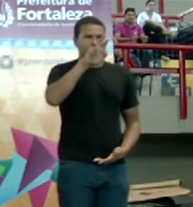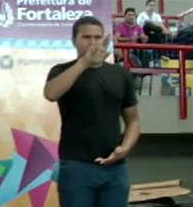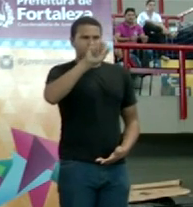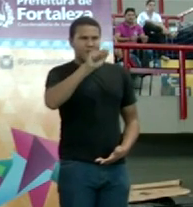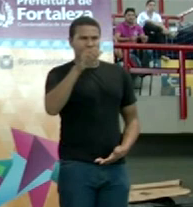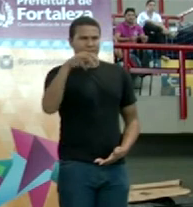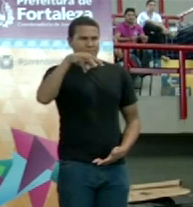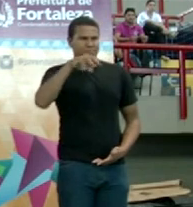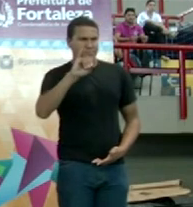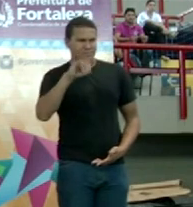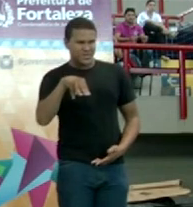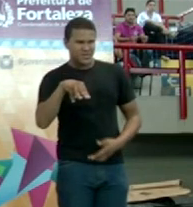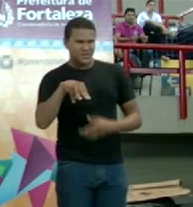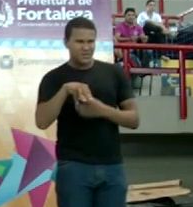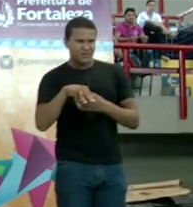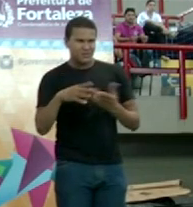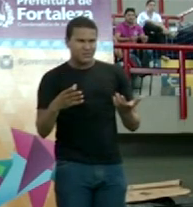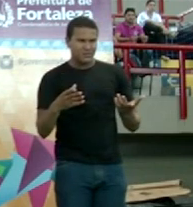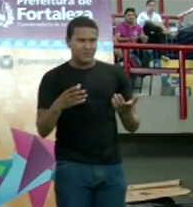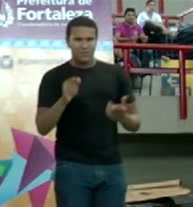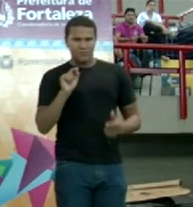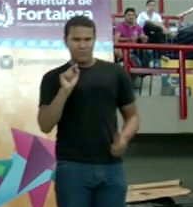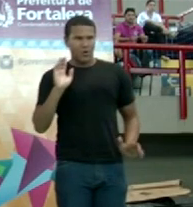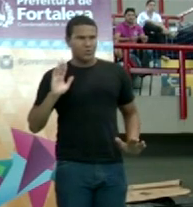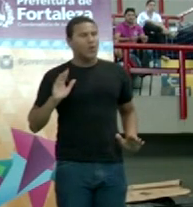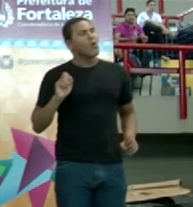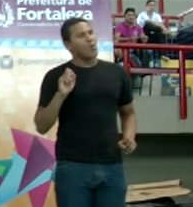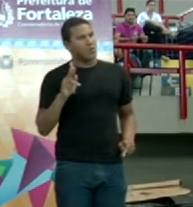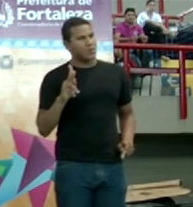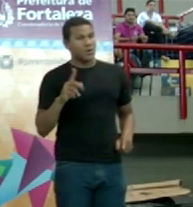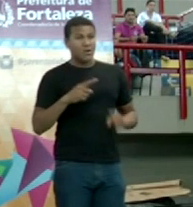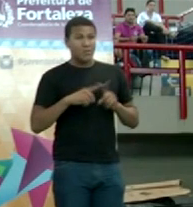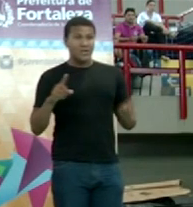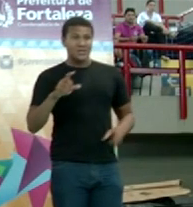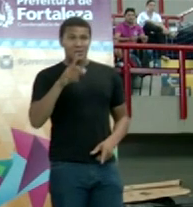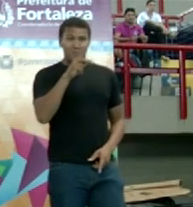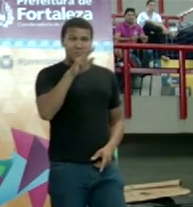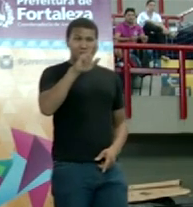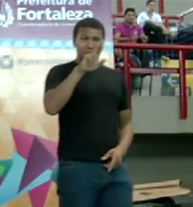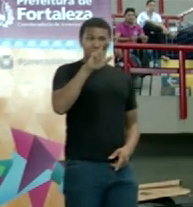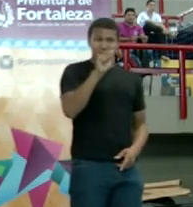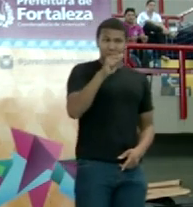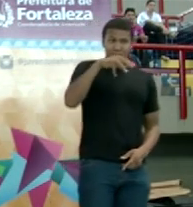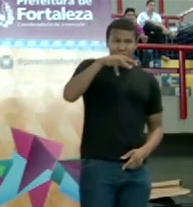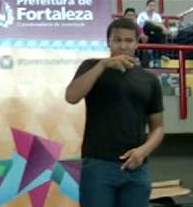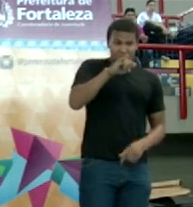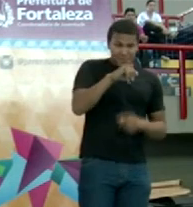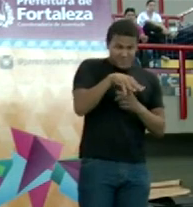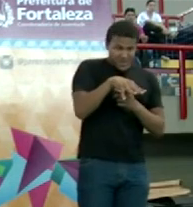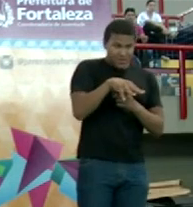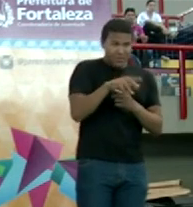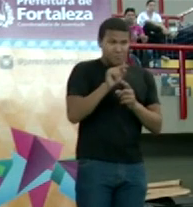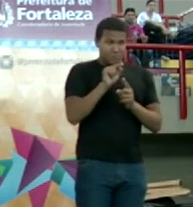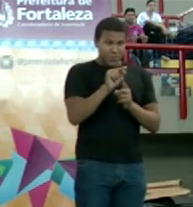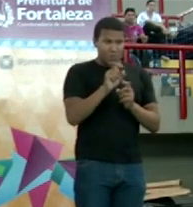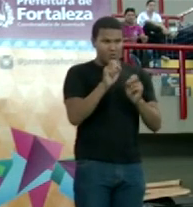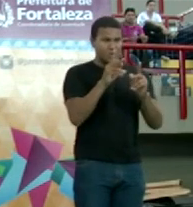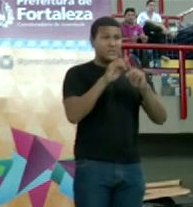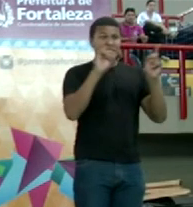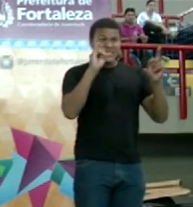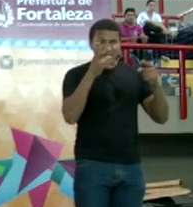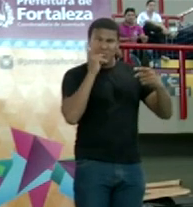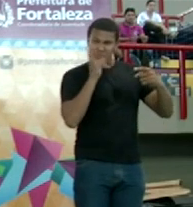para mim parar, sim. Mas se você continuar, a frase não é para mim, é para eu fazer. A frase,